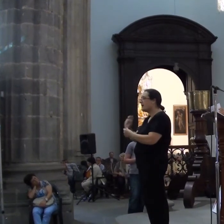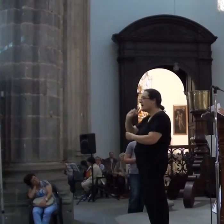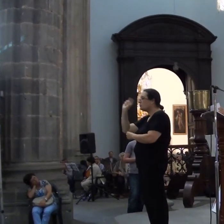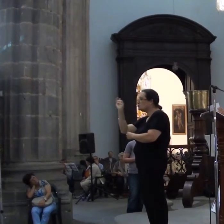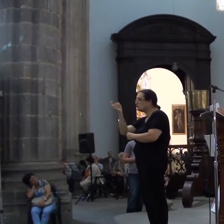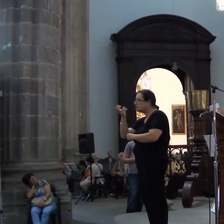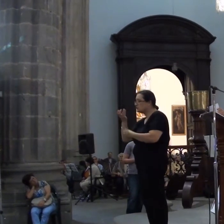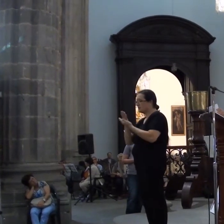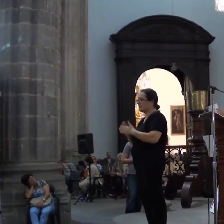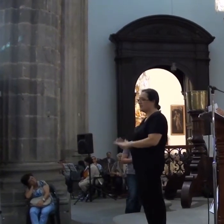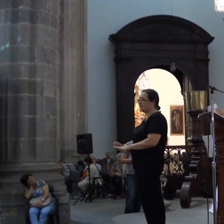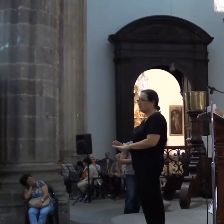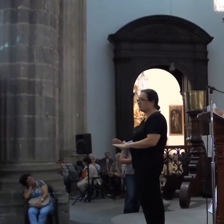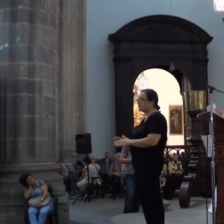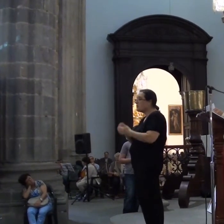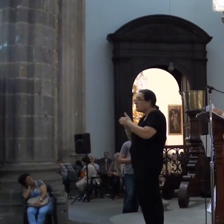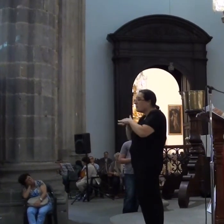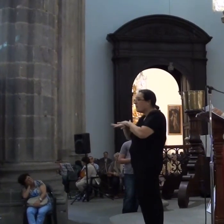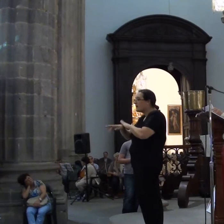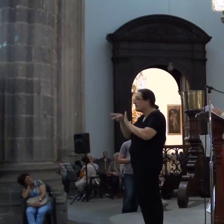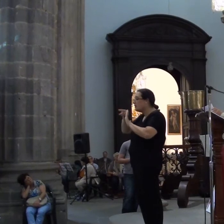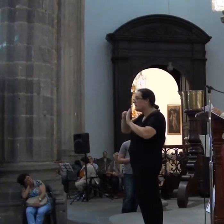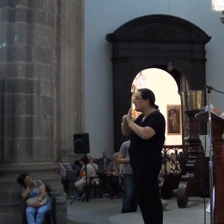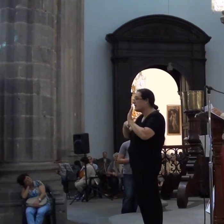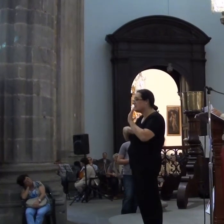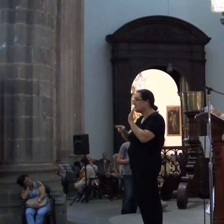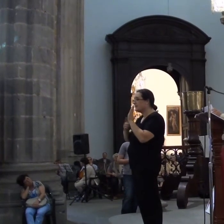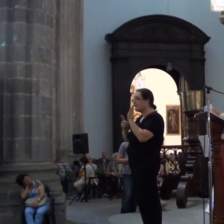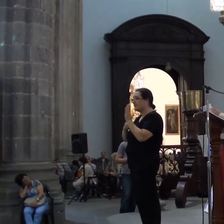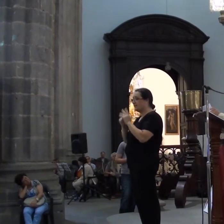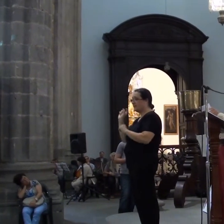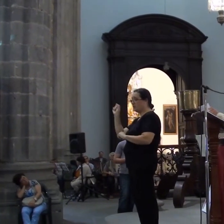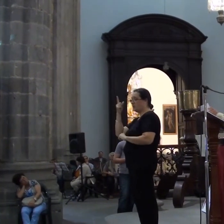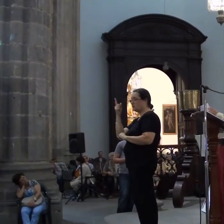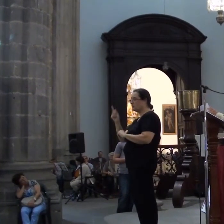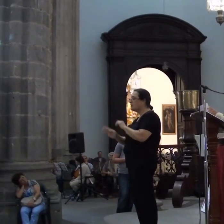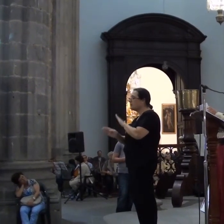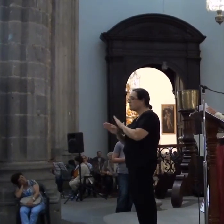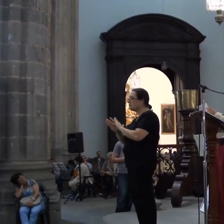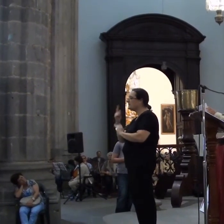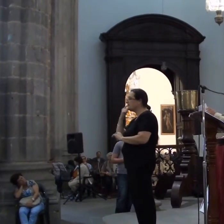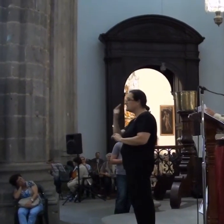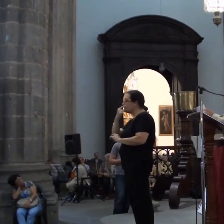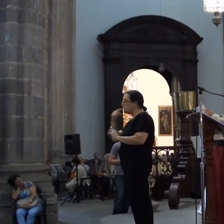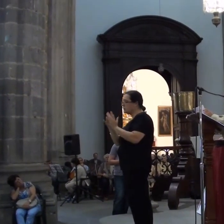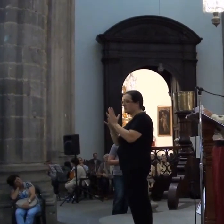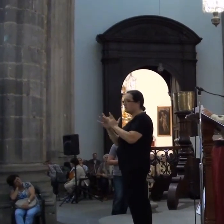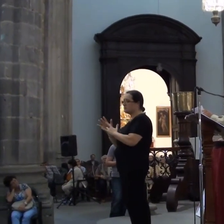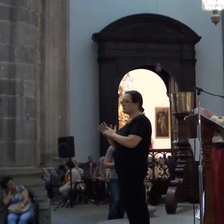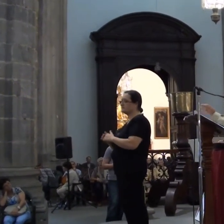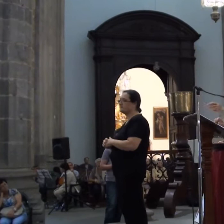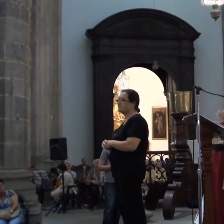sus hijos los que guardan los mandamientos de Dios y mantienen el testimonio de Jesús